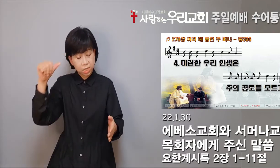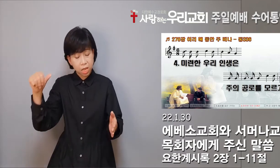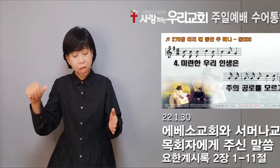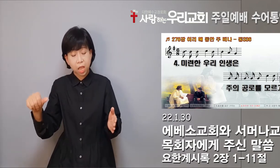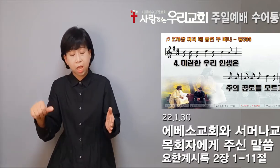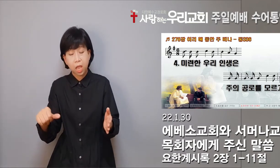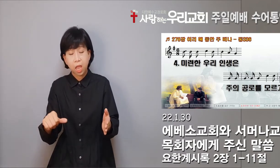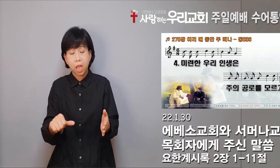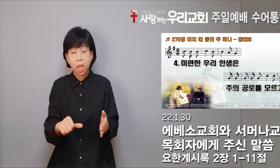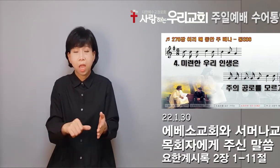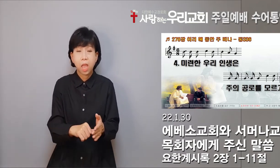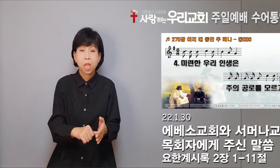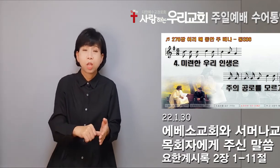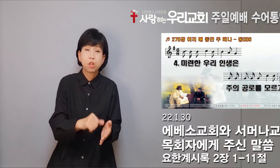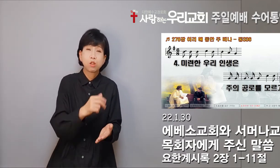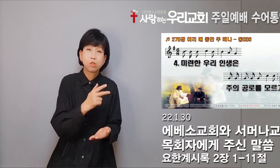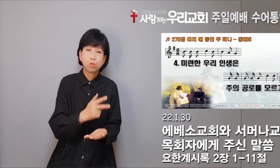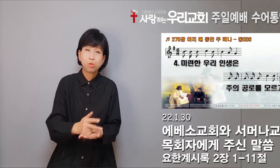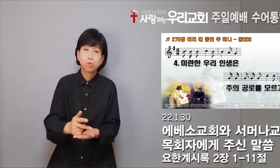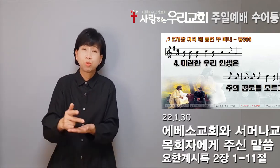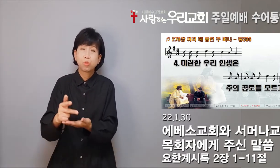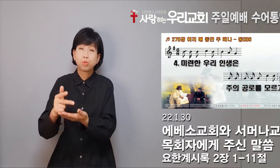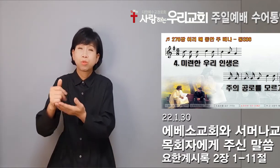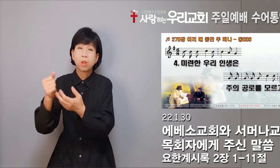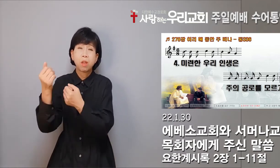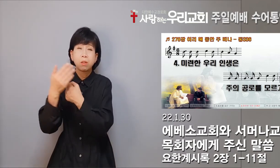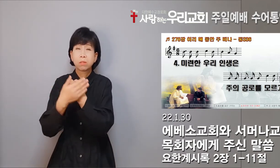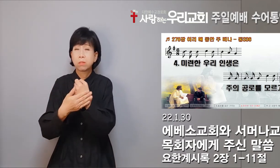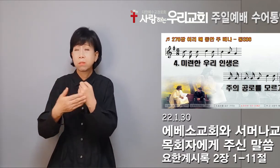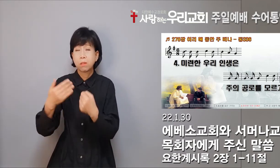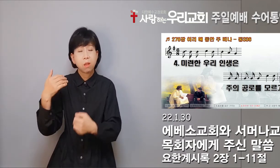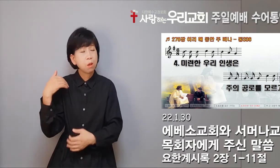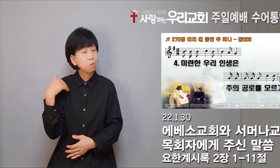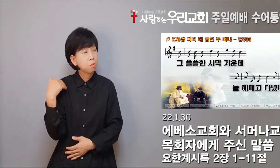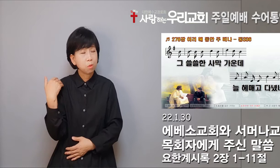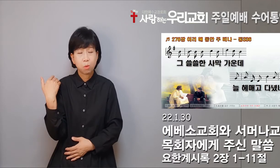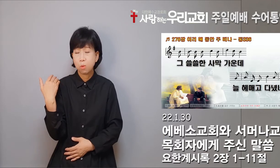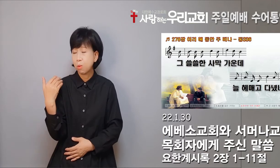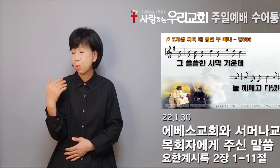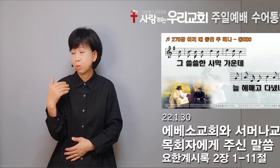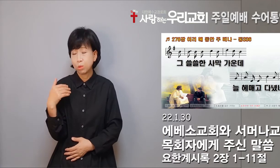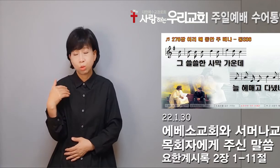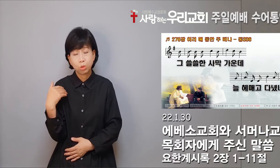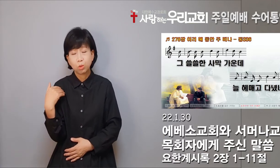인생은 주의 공로를 모르고